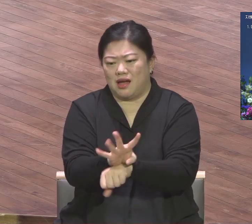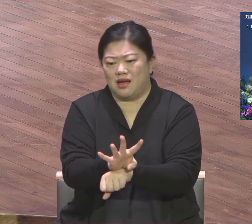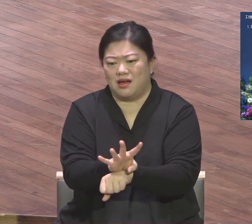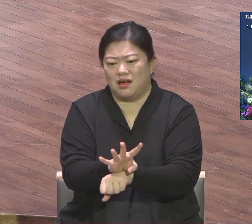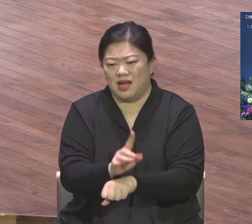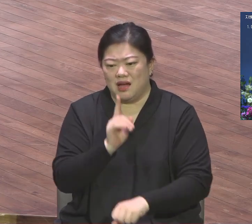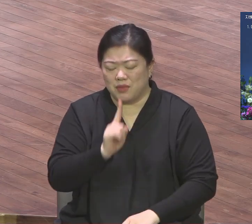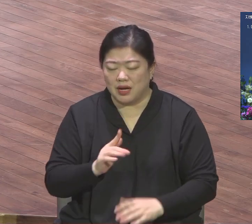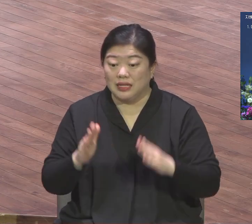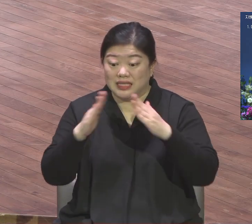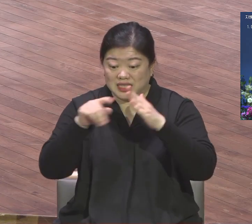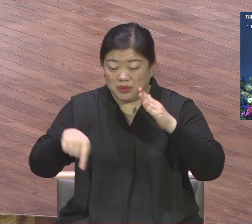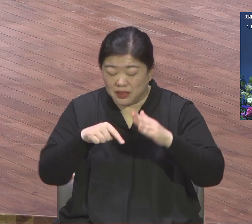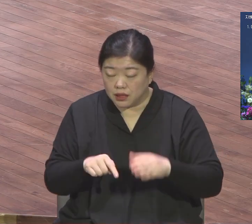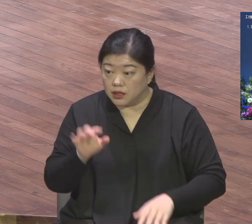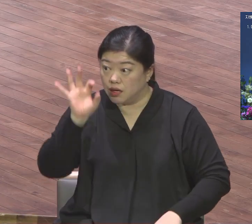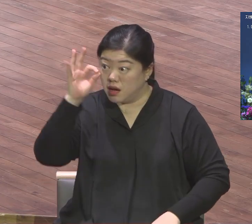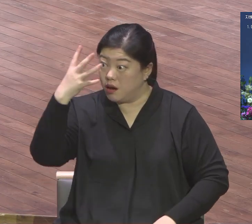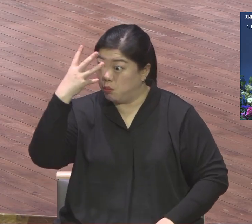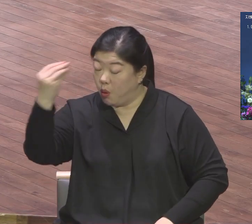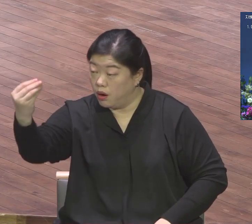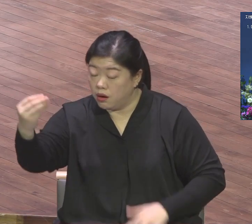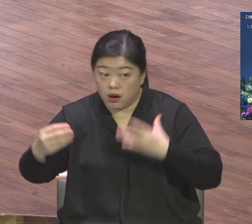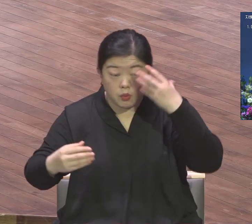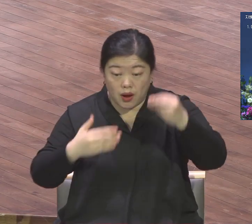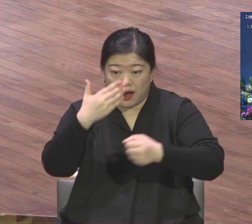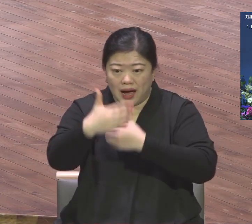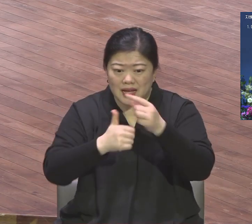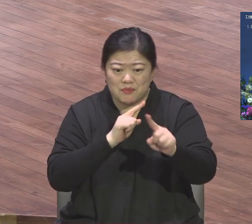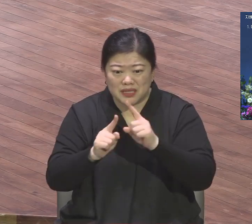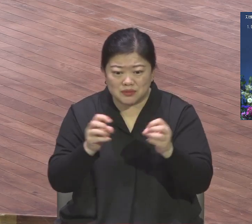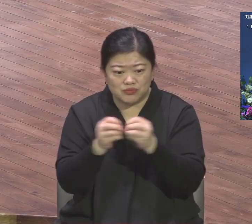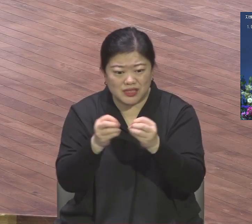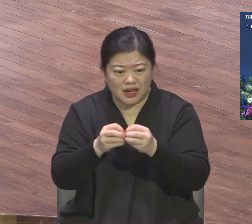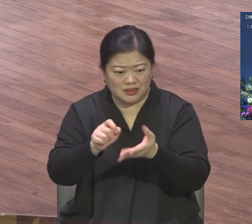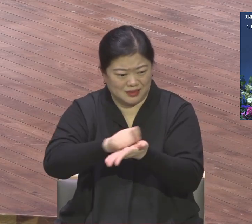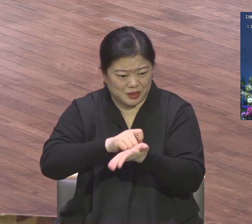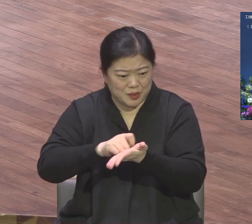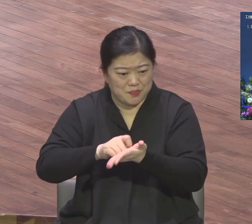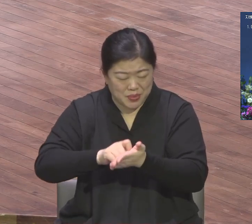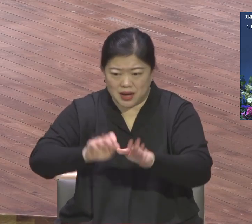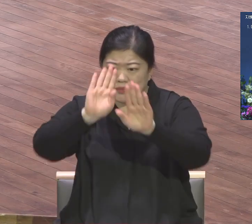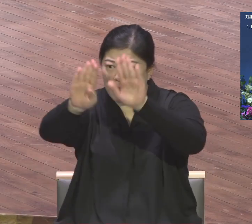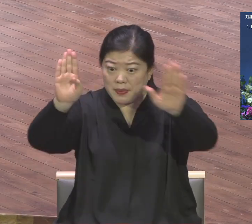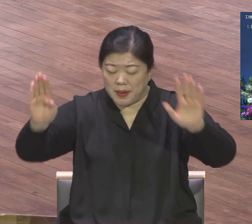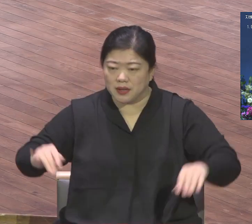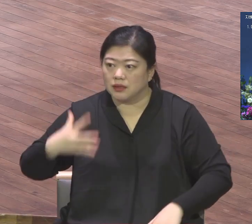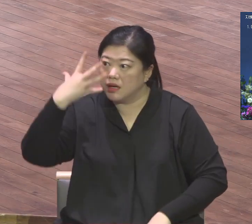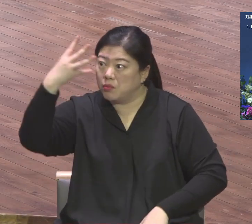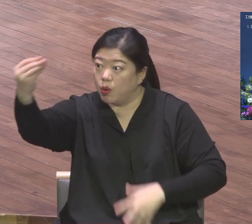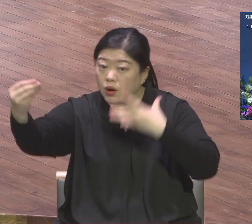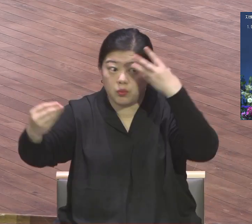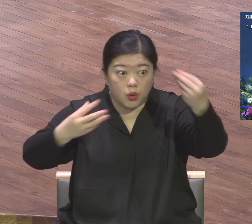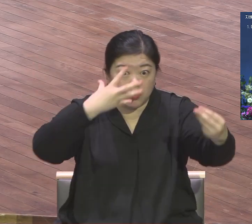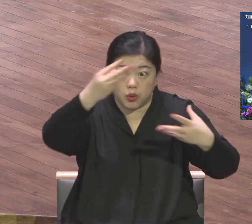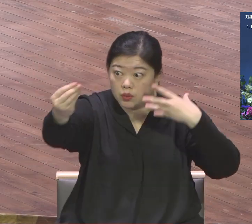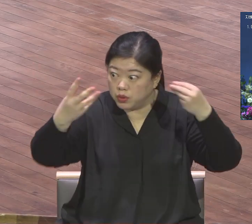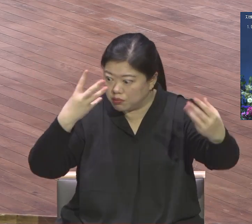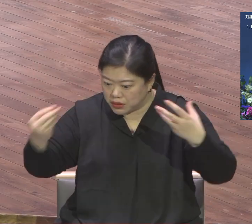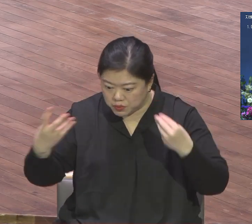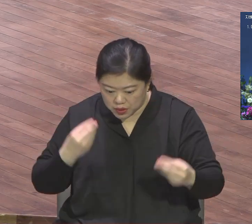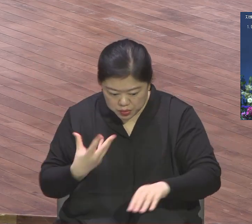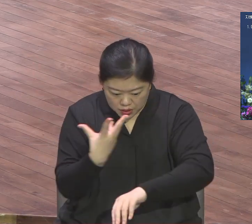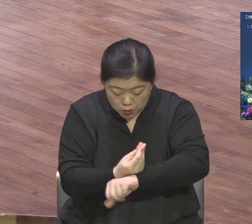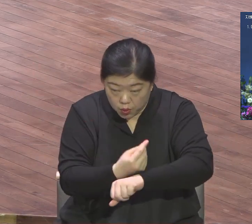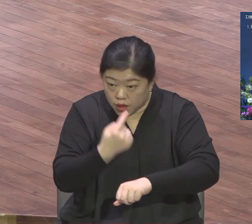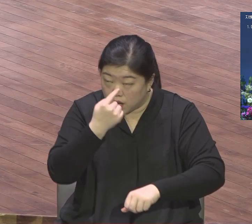말씀으로 24. 하는 말씀으로 24. 그렇게 되면 자신의 이 상황과 환경을 초월하는